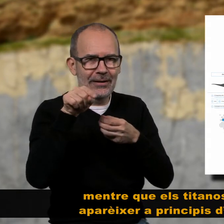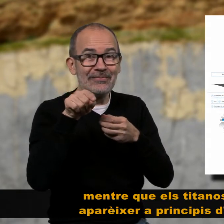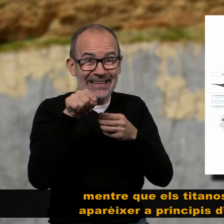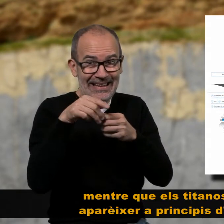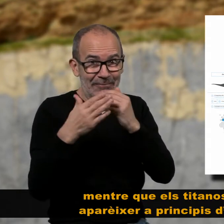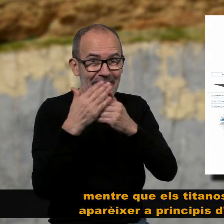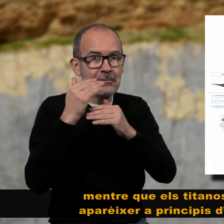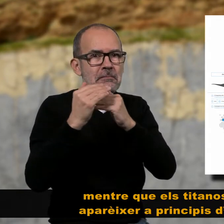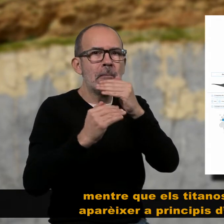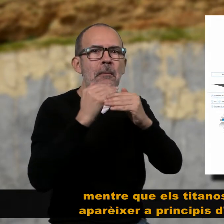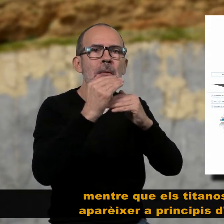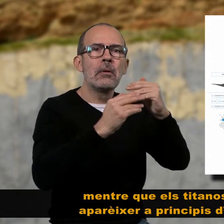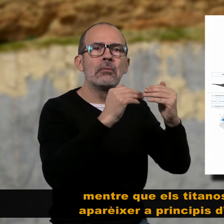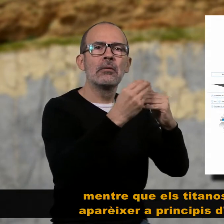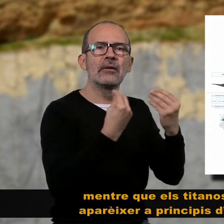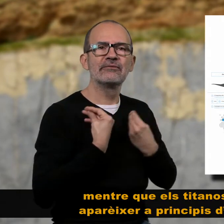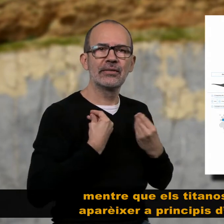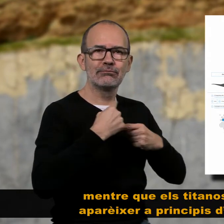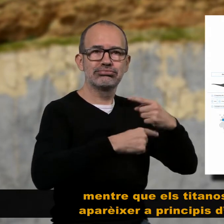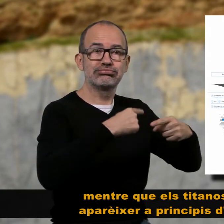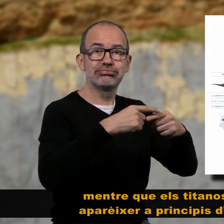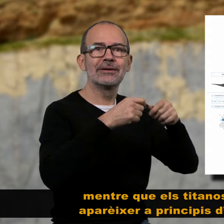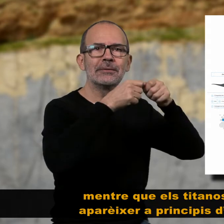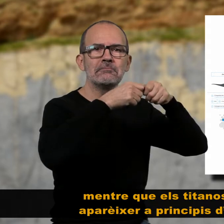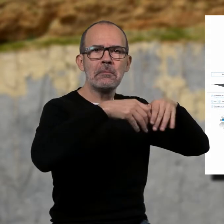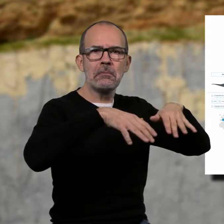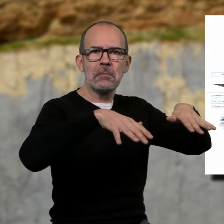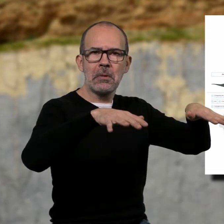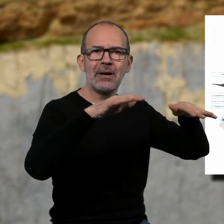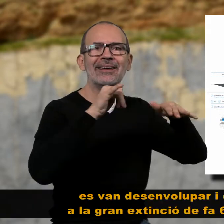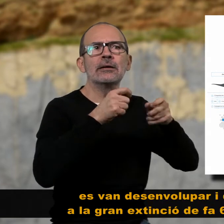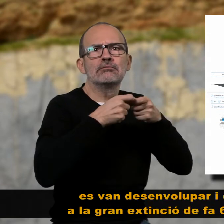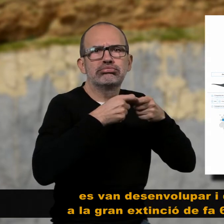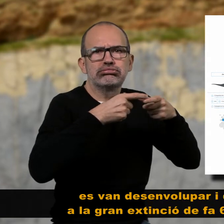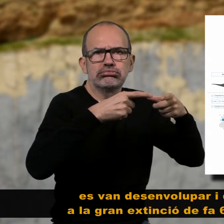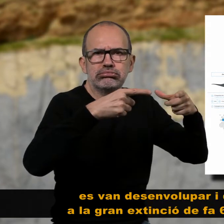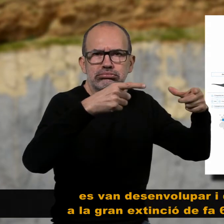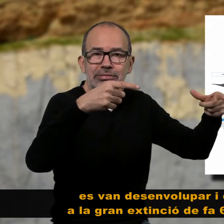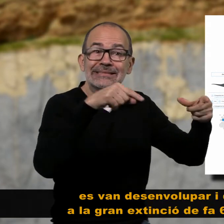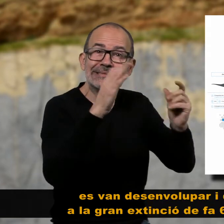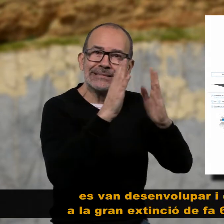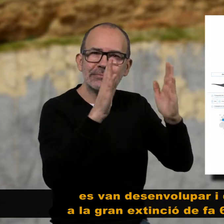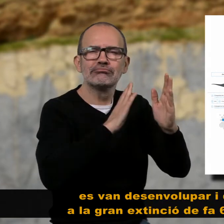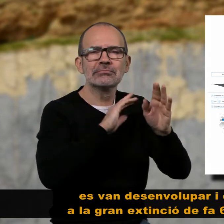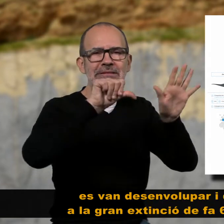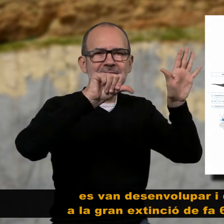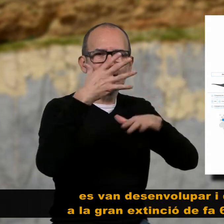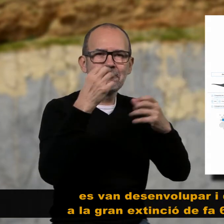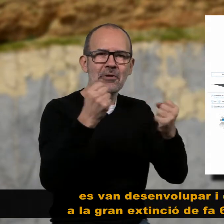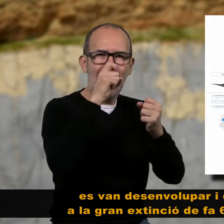Mentre que els titanosaures, que van aparèixer a principis d'aquest període, es van desenvolupar i diversificar fins a la gran